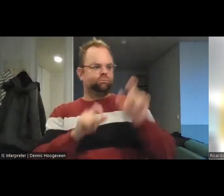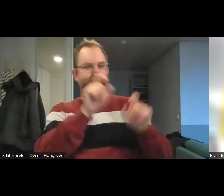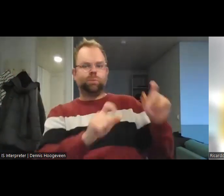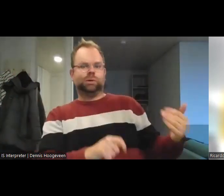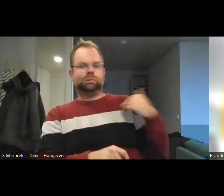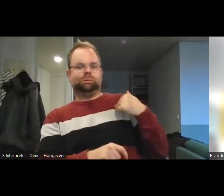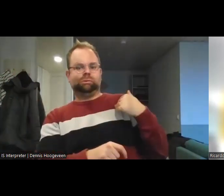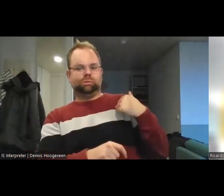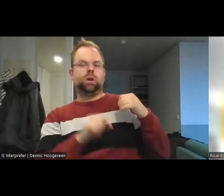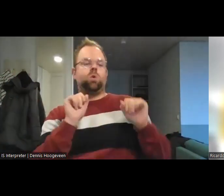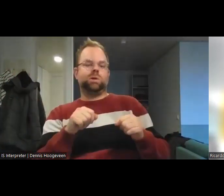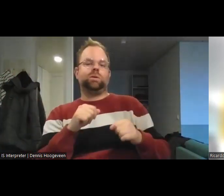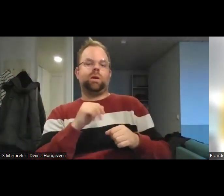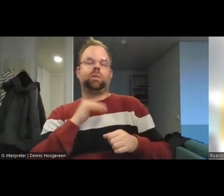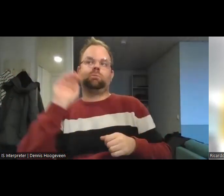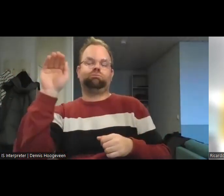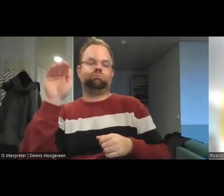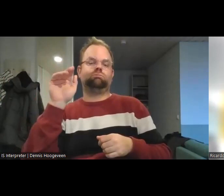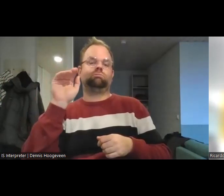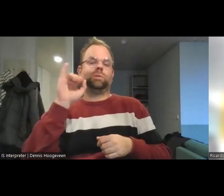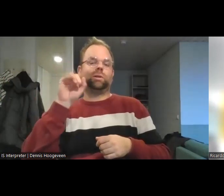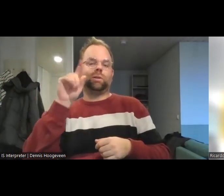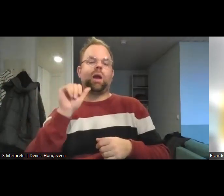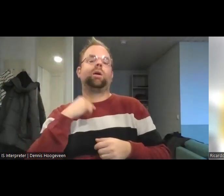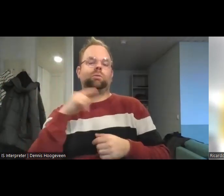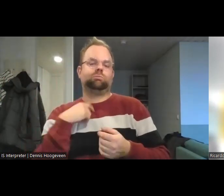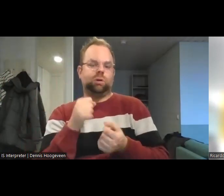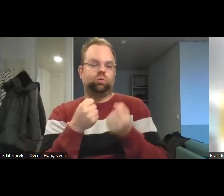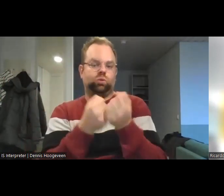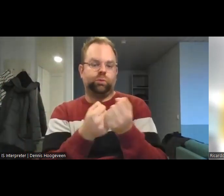formations au niveau national.